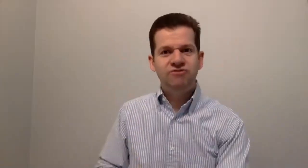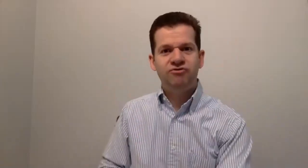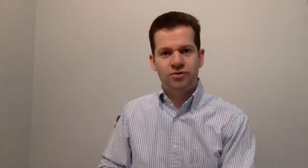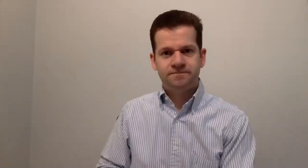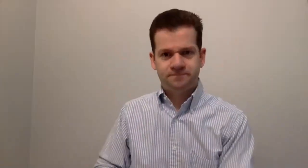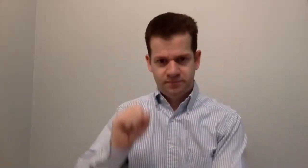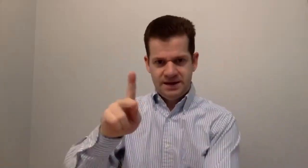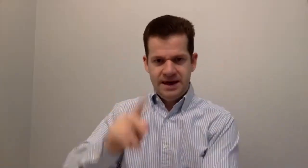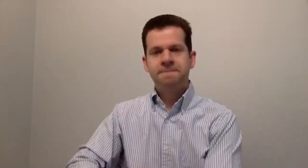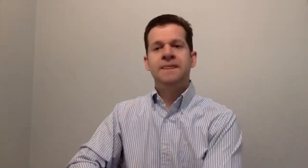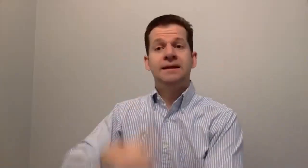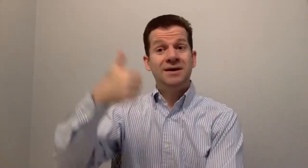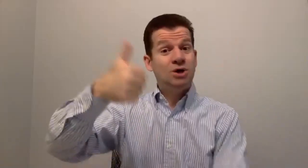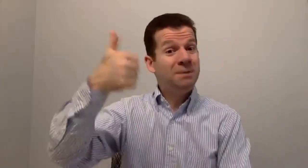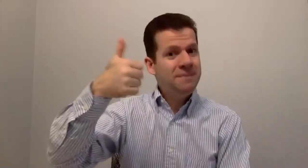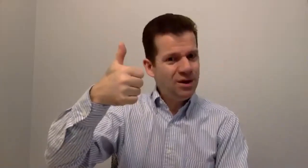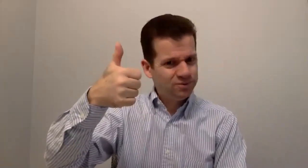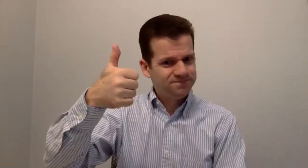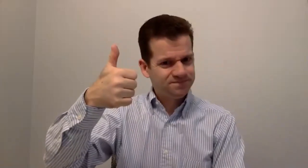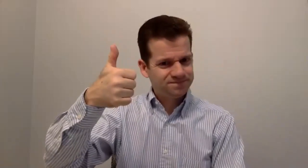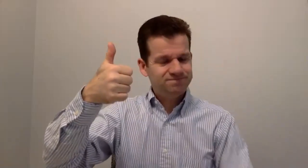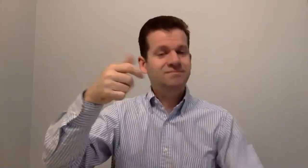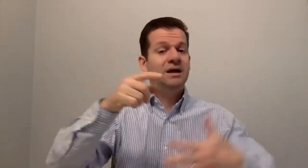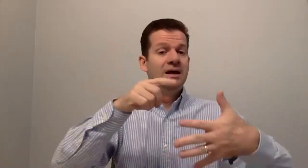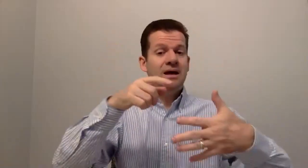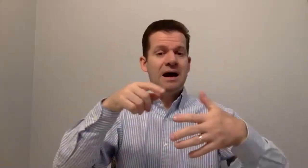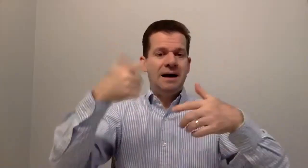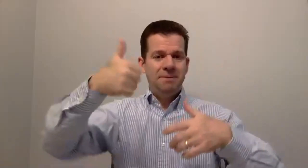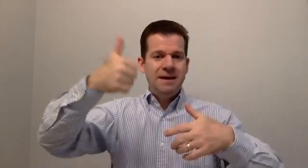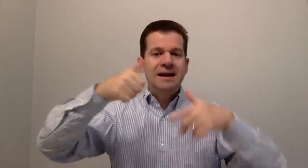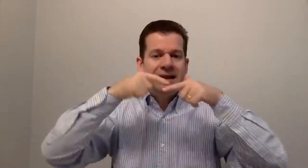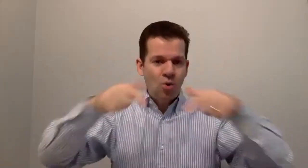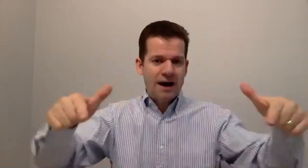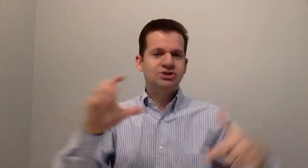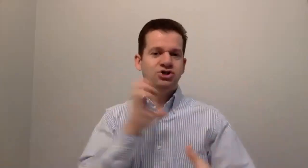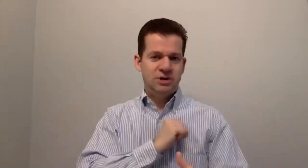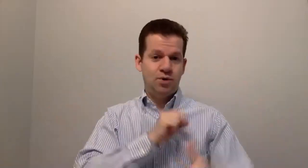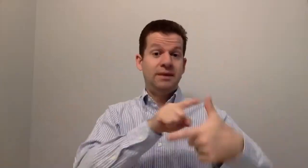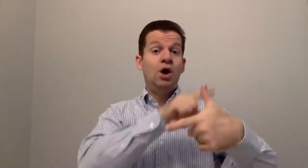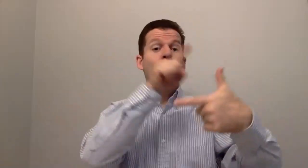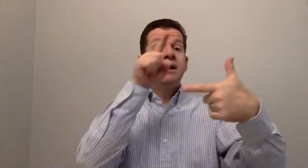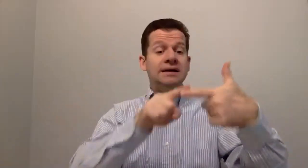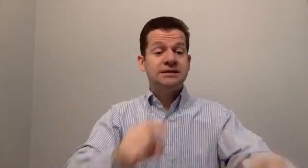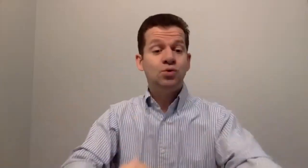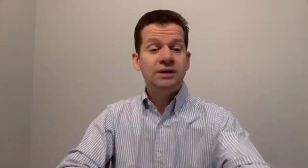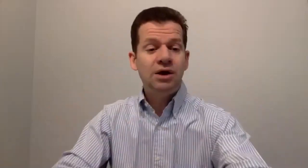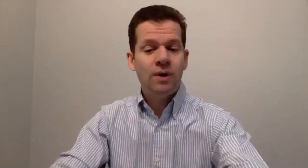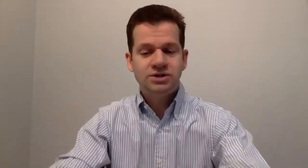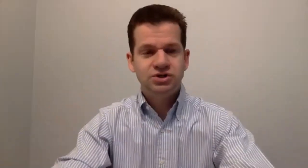positivo. Ok? Então, esse é o primeiro. A primeira linguagem de amor. Qual que é a segunda linguagem de